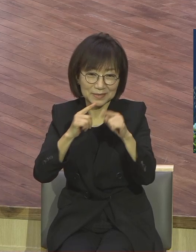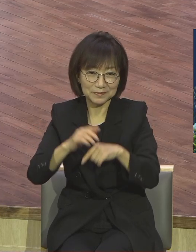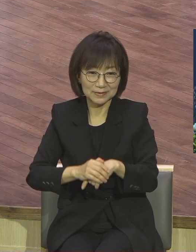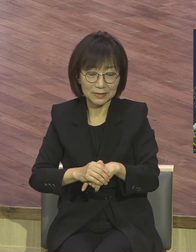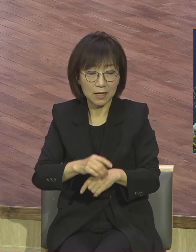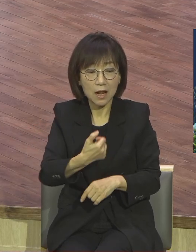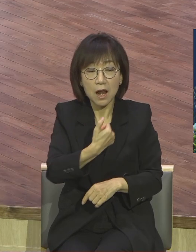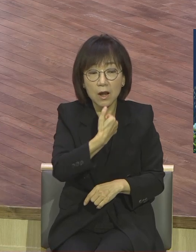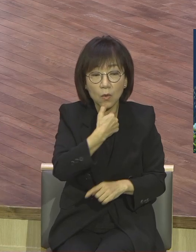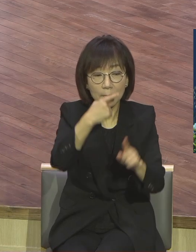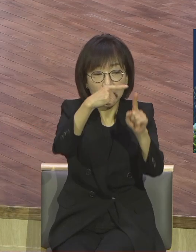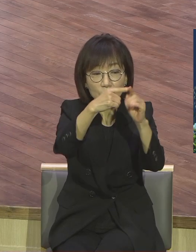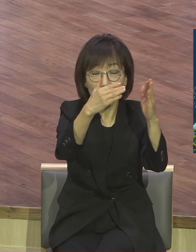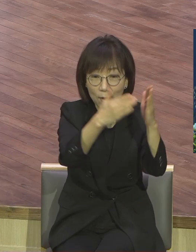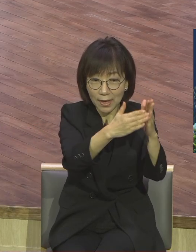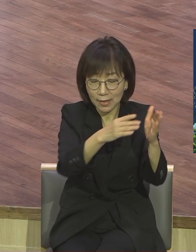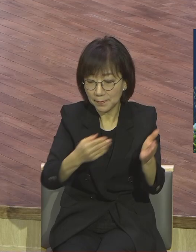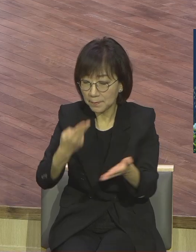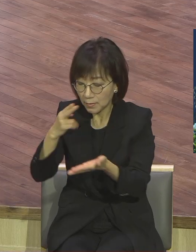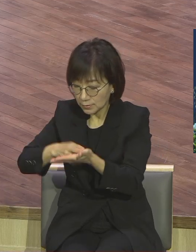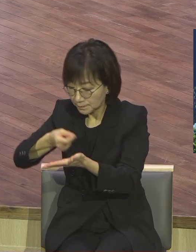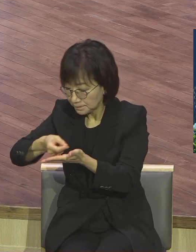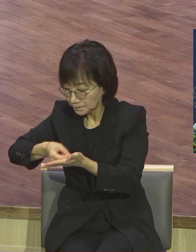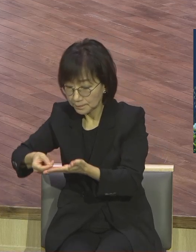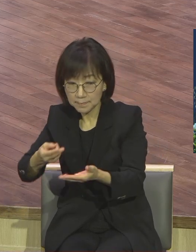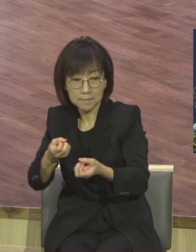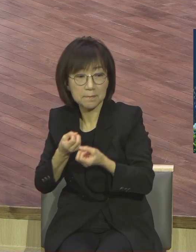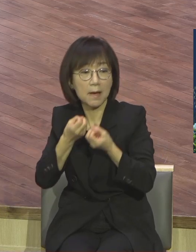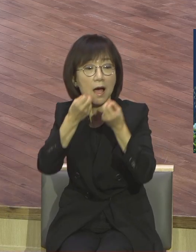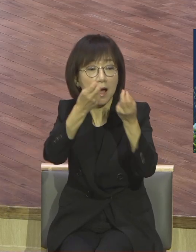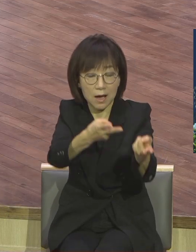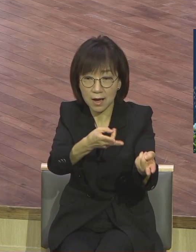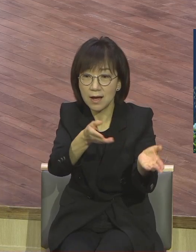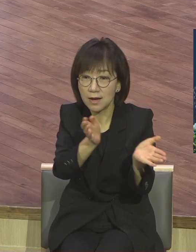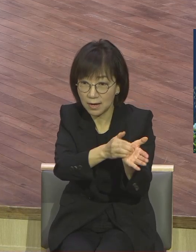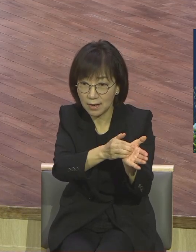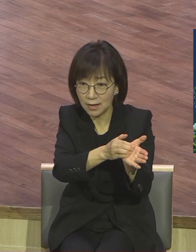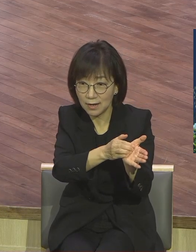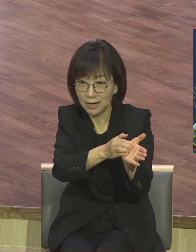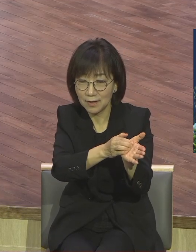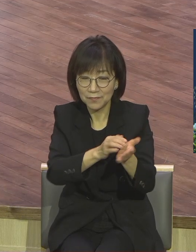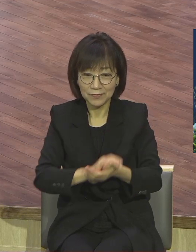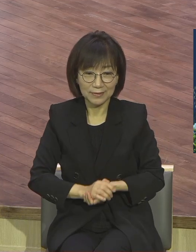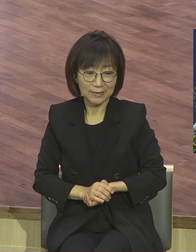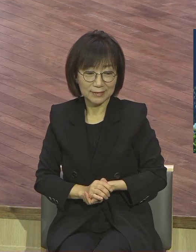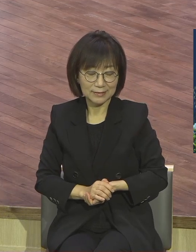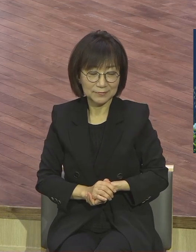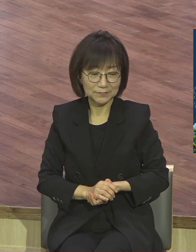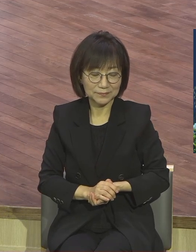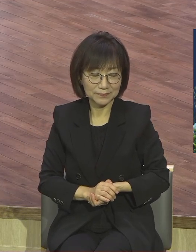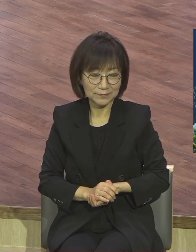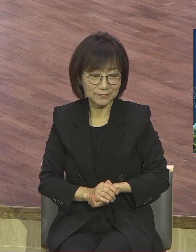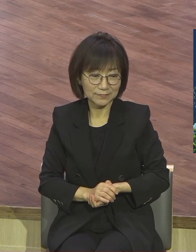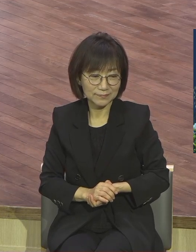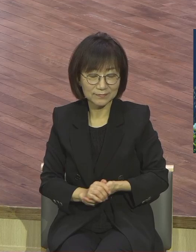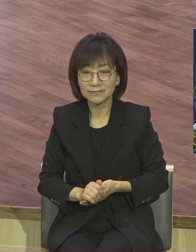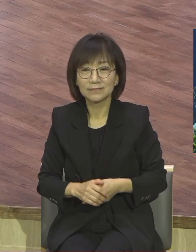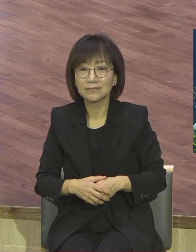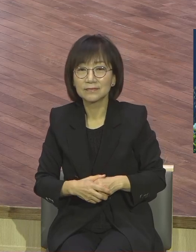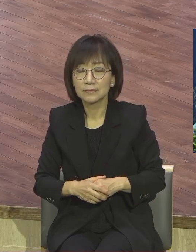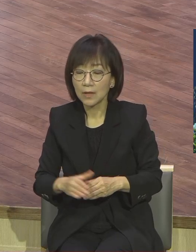로마 교회에 보낸 사도 바울의 편지인데 무엇보다도 예수 그리스도를 통해 주어진